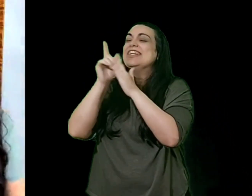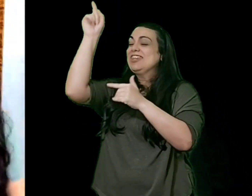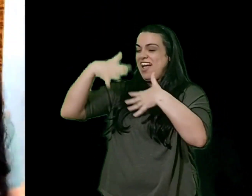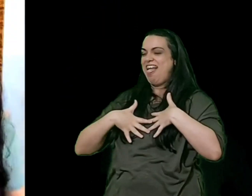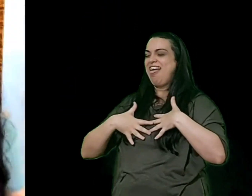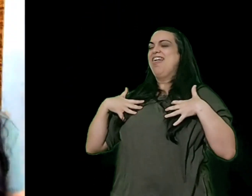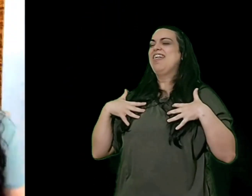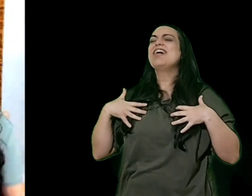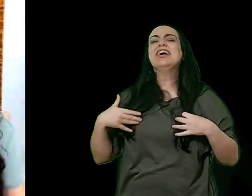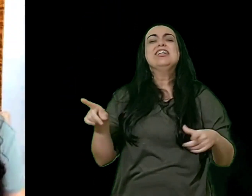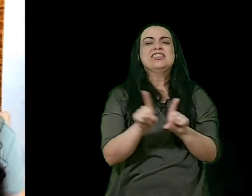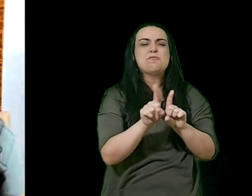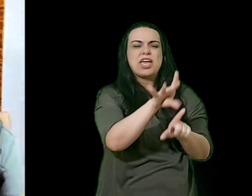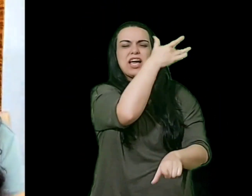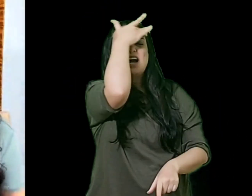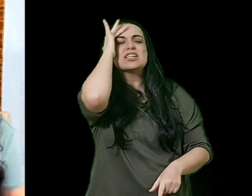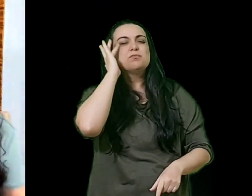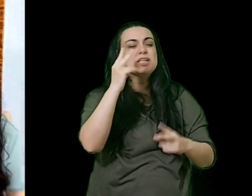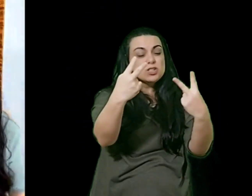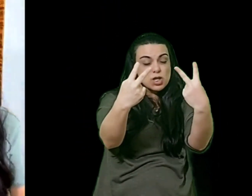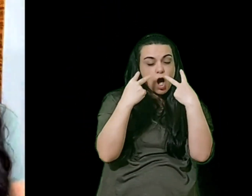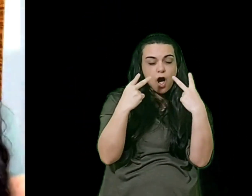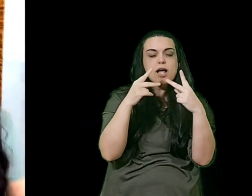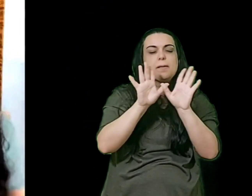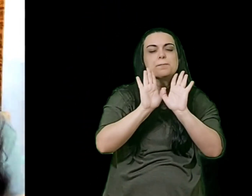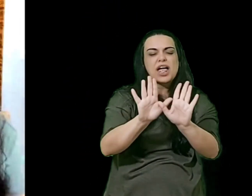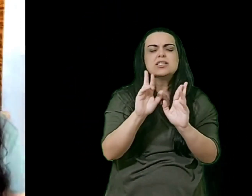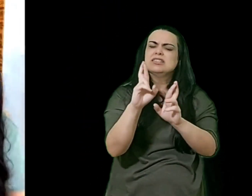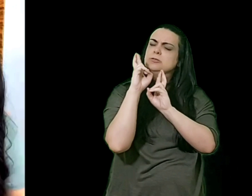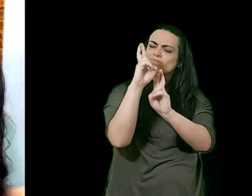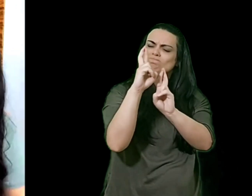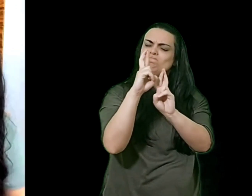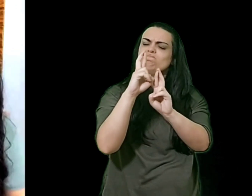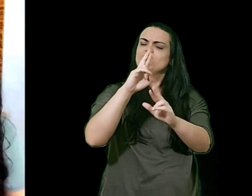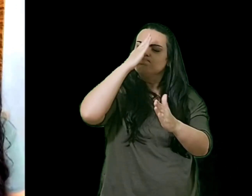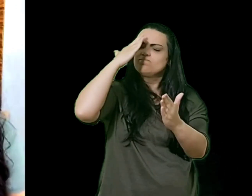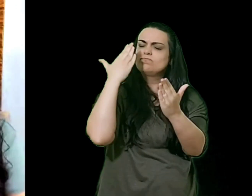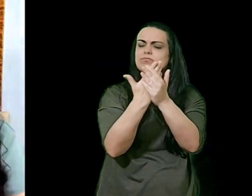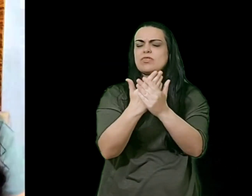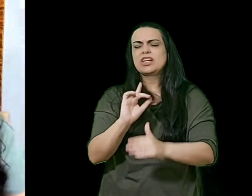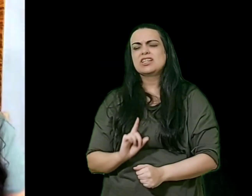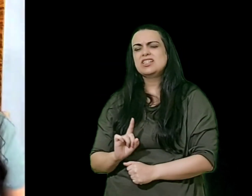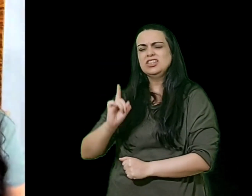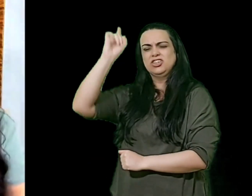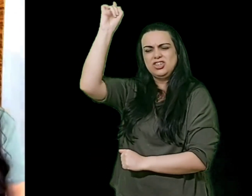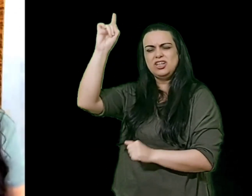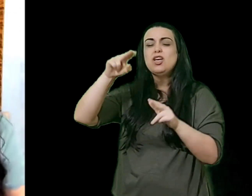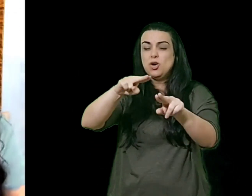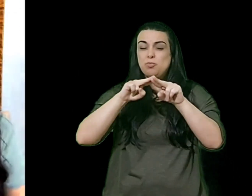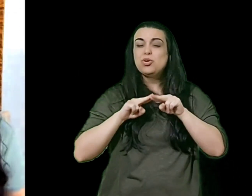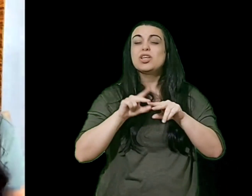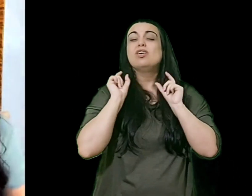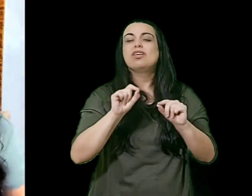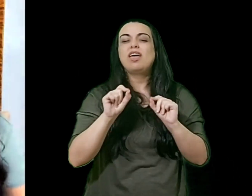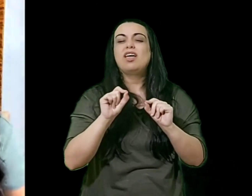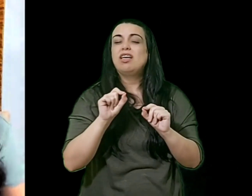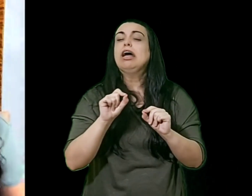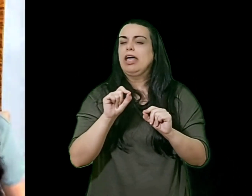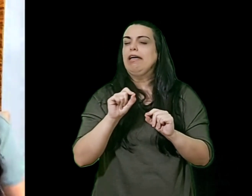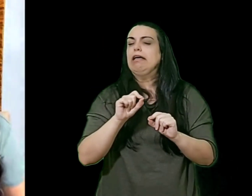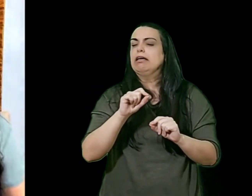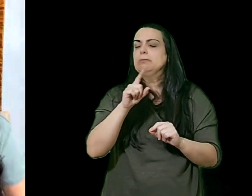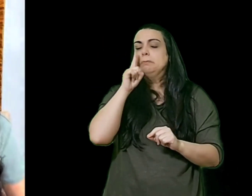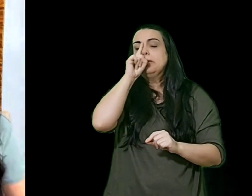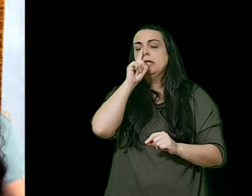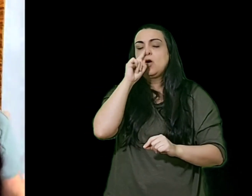corações, Senhor, que olham para mim, mas esperam em ti. Que vão me ouvir, mas estão confiando em ti, Senhor, porque maldito é o homem que